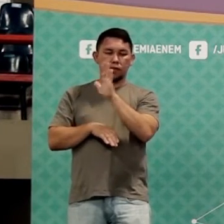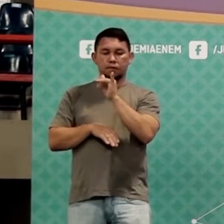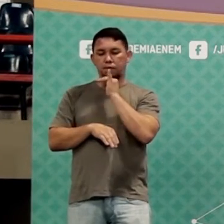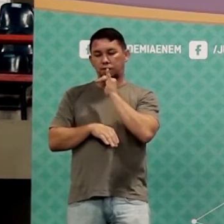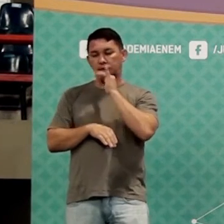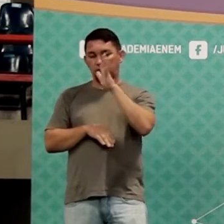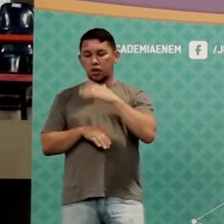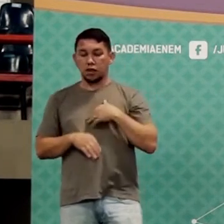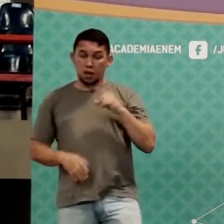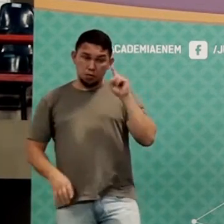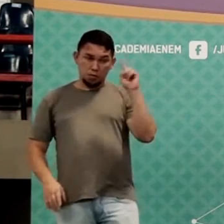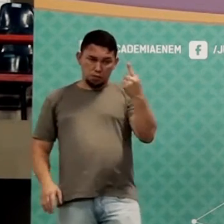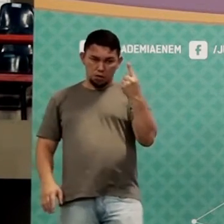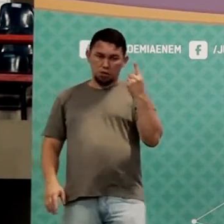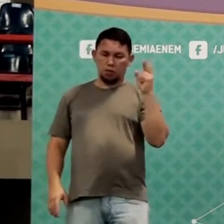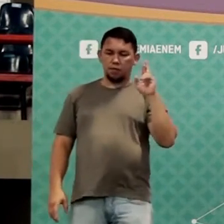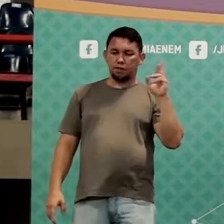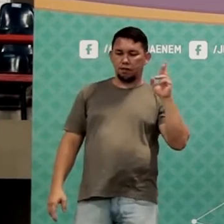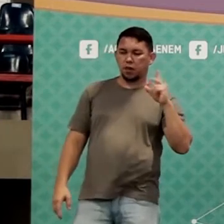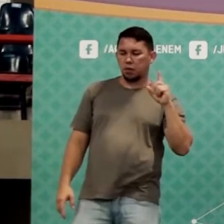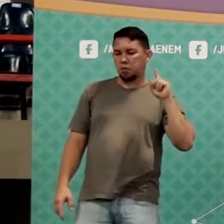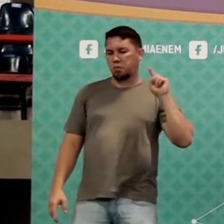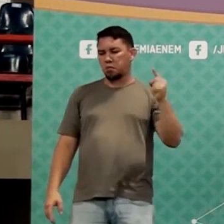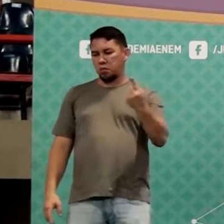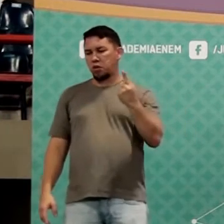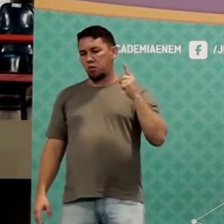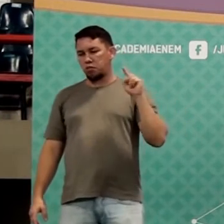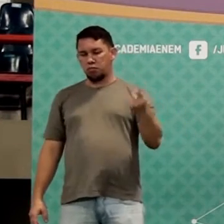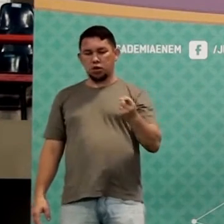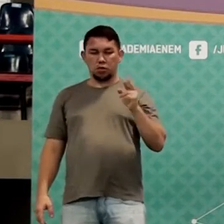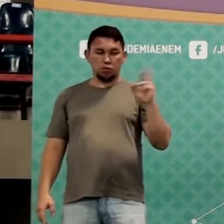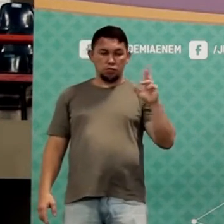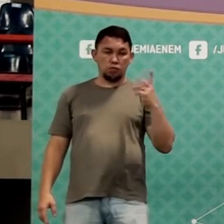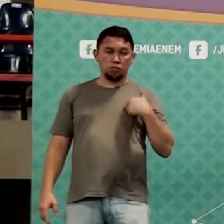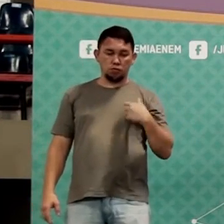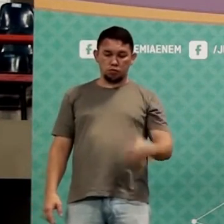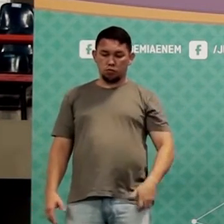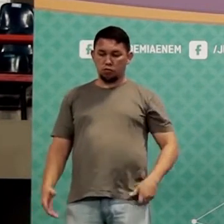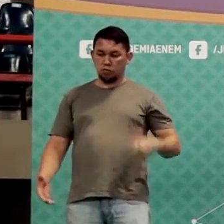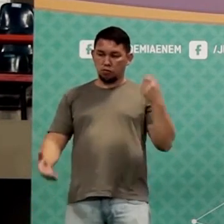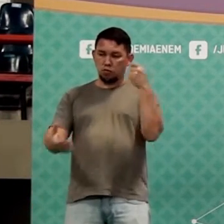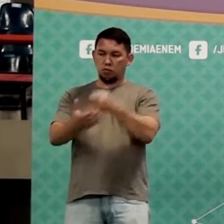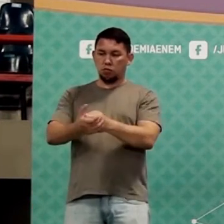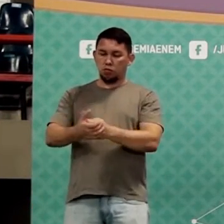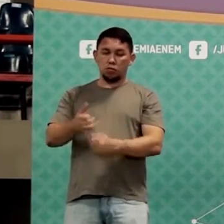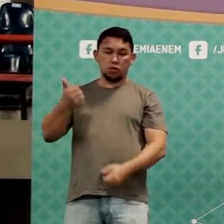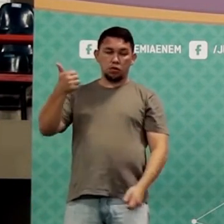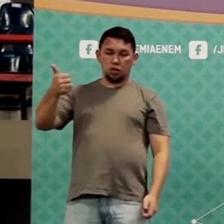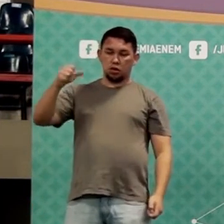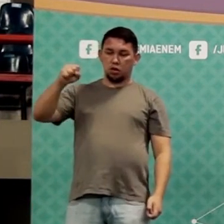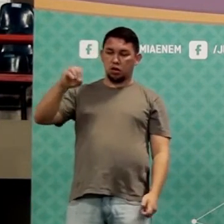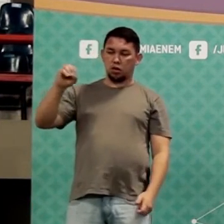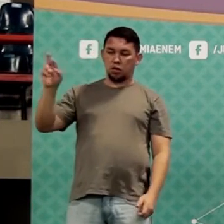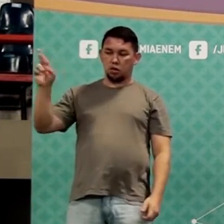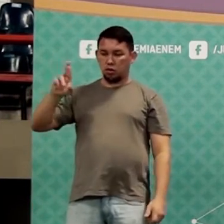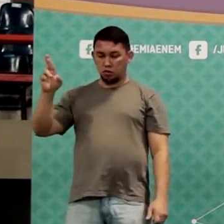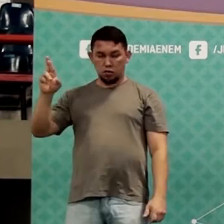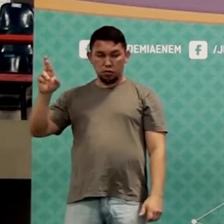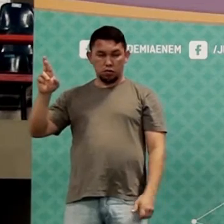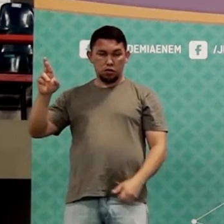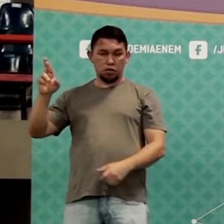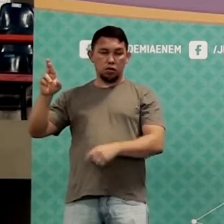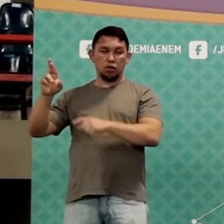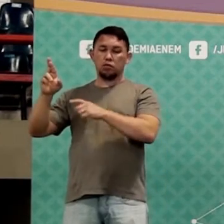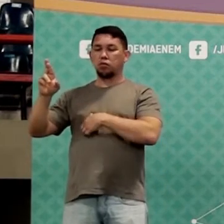supor que você tem R$1.000, ok? E você acabou de pagar uma conta de 180. Você teve um